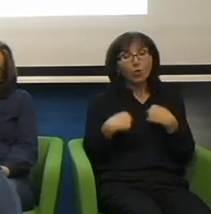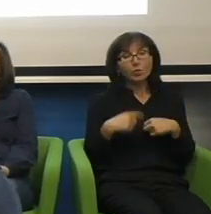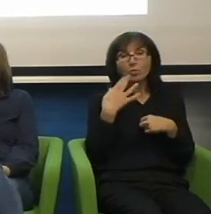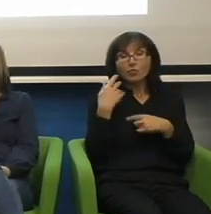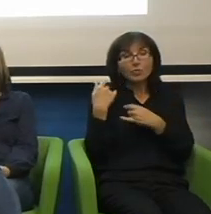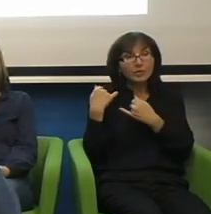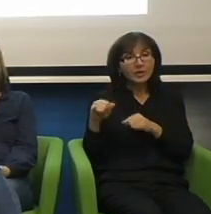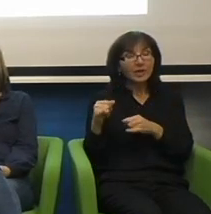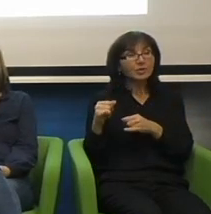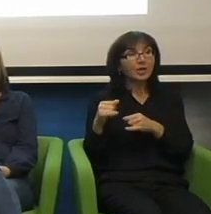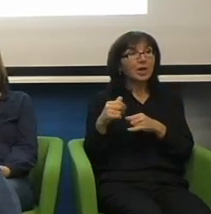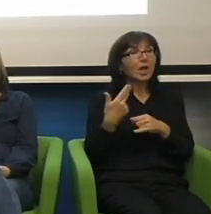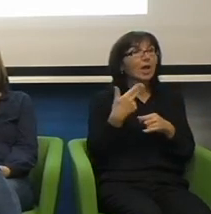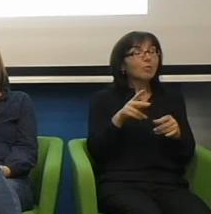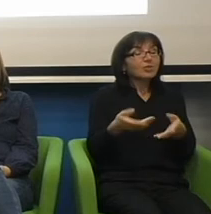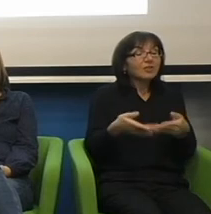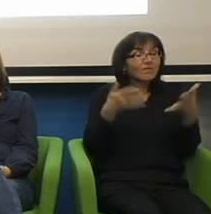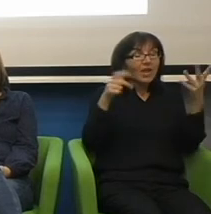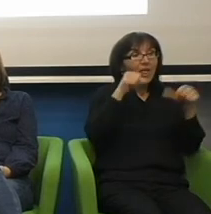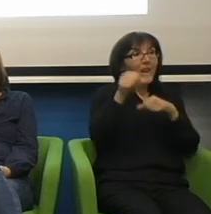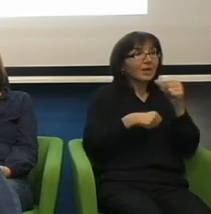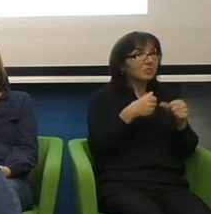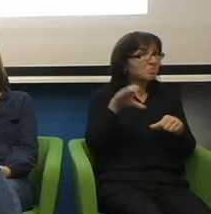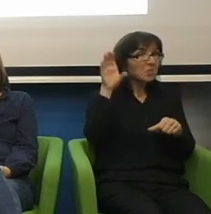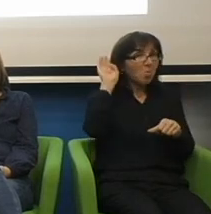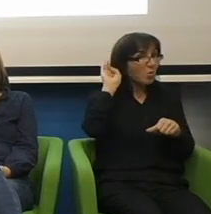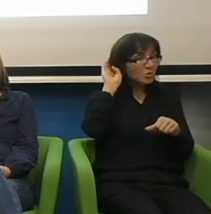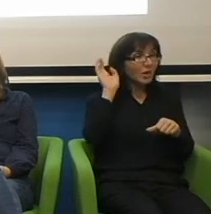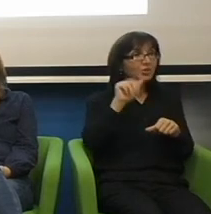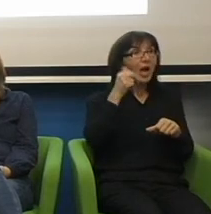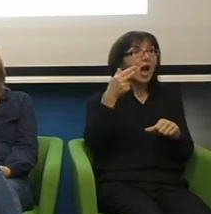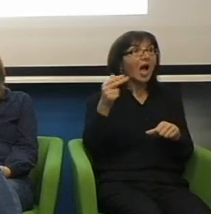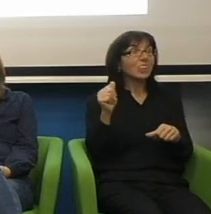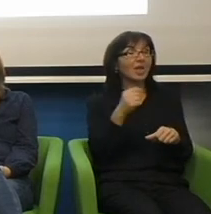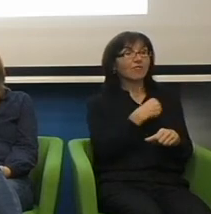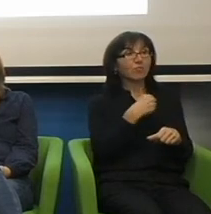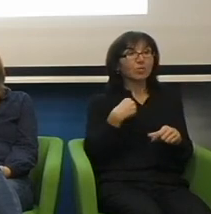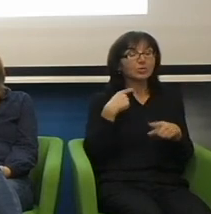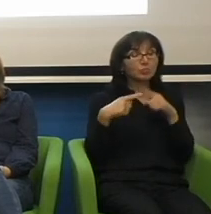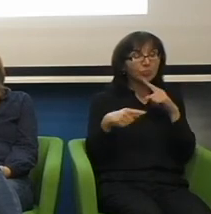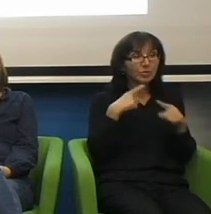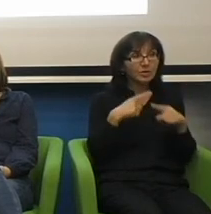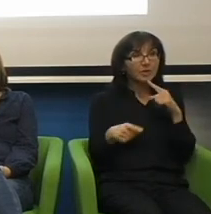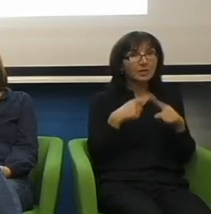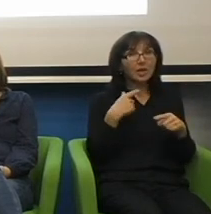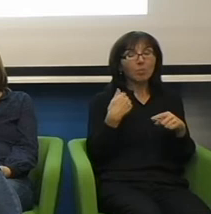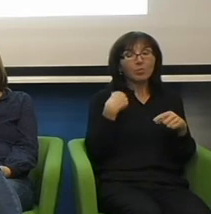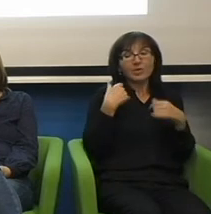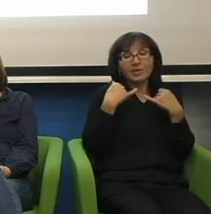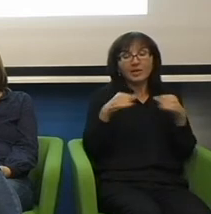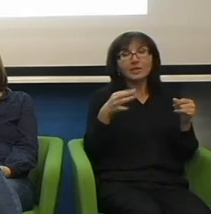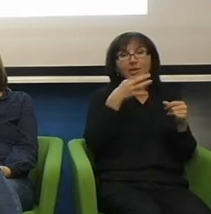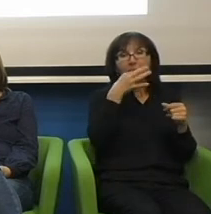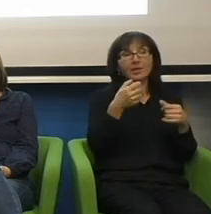słychać. Polska polityka miała wtedy zupełnie inne tempo, zupełnie inne pytania,